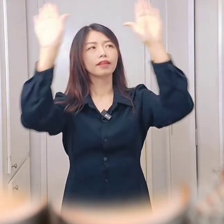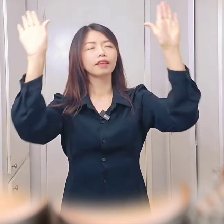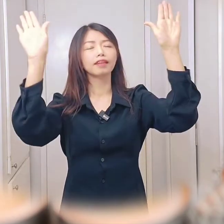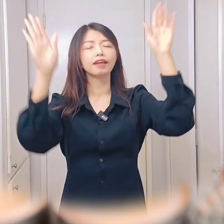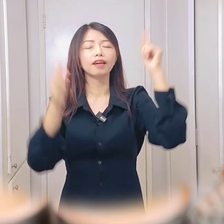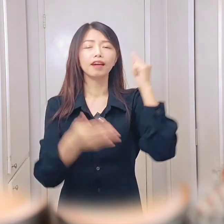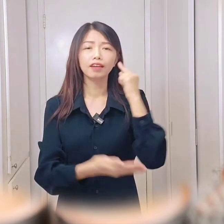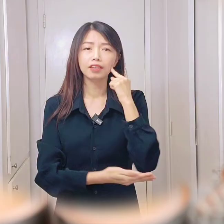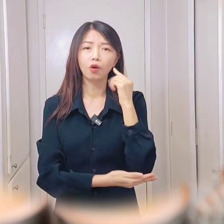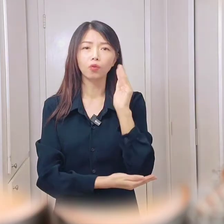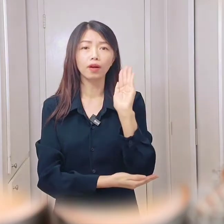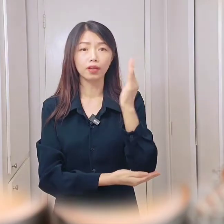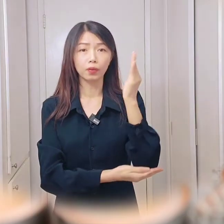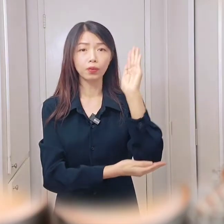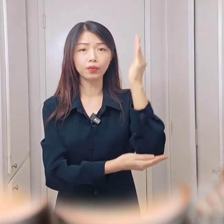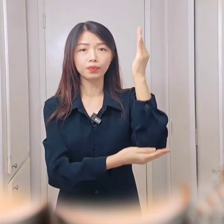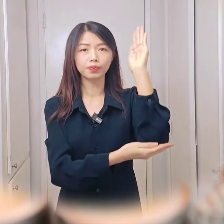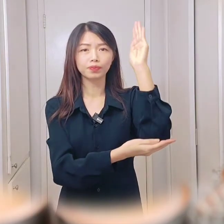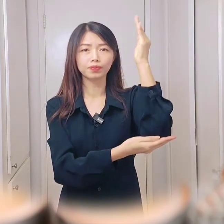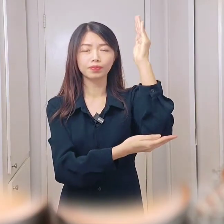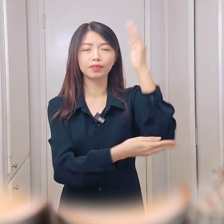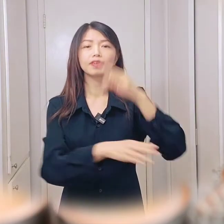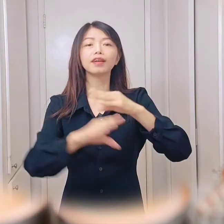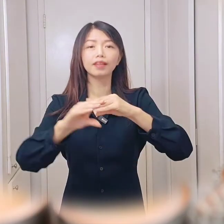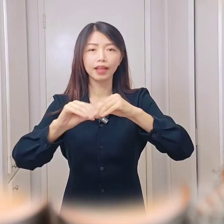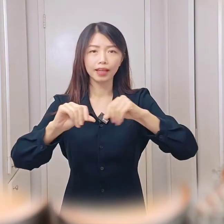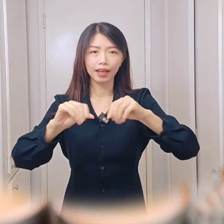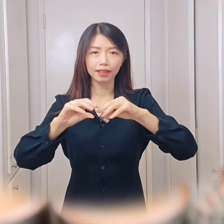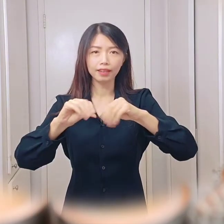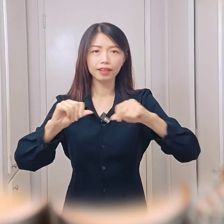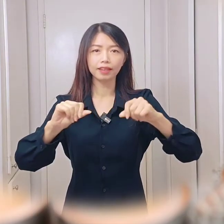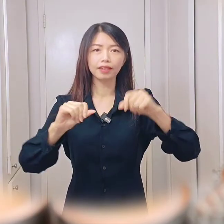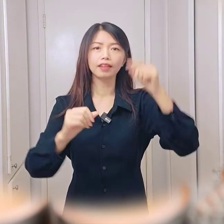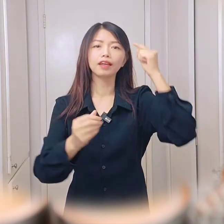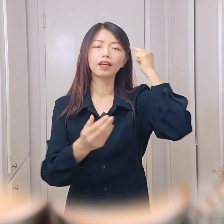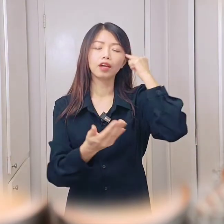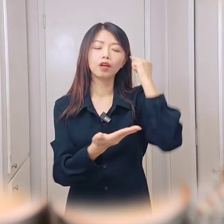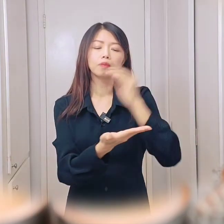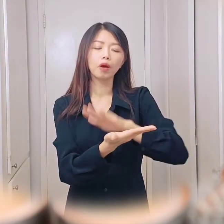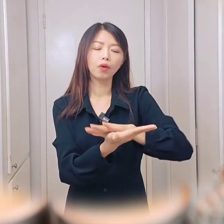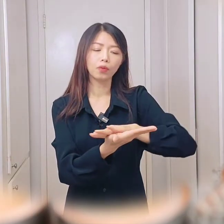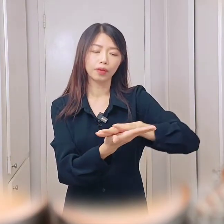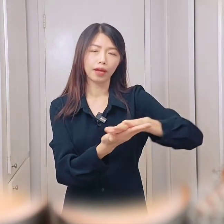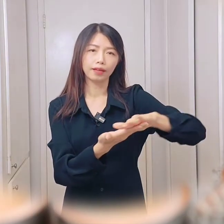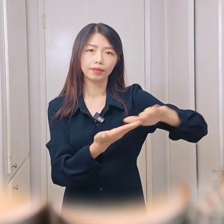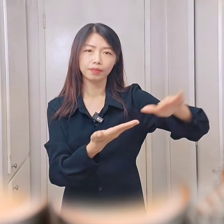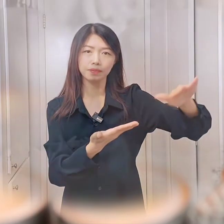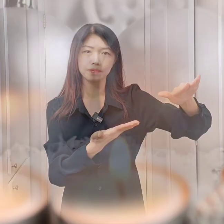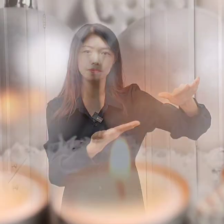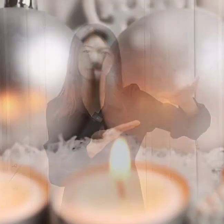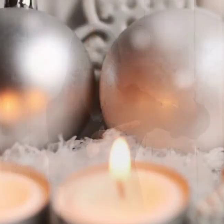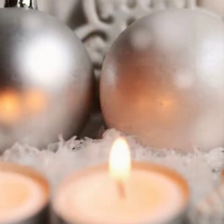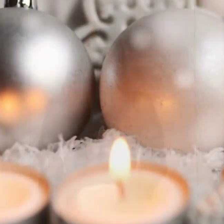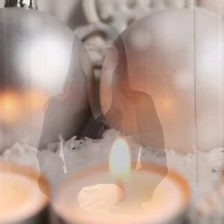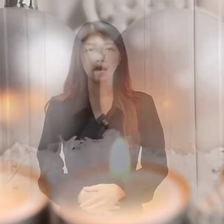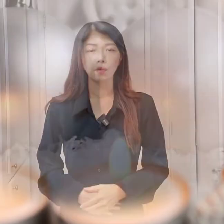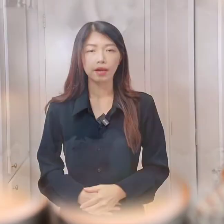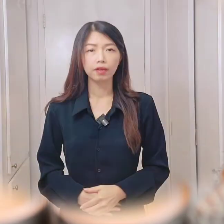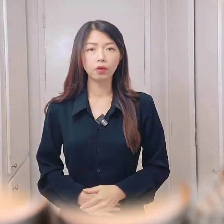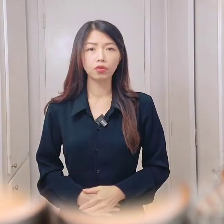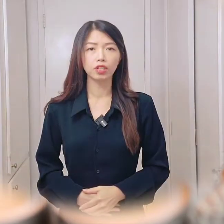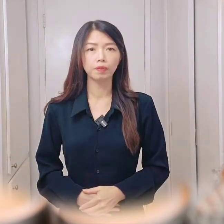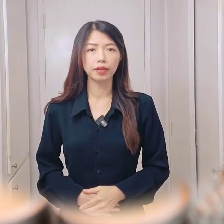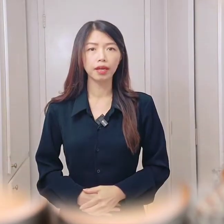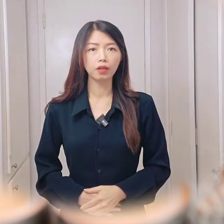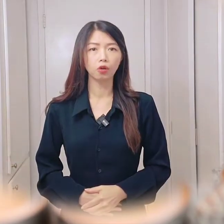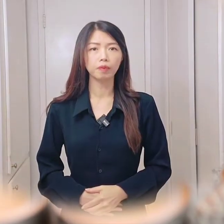하늘에는 영광이요. 땅에는 평화로다. 다